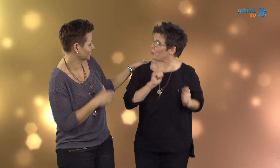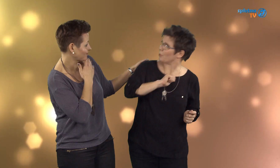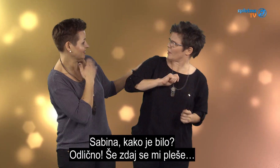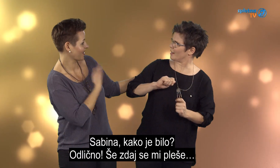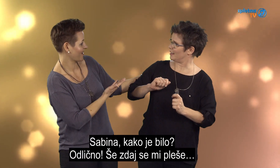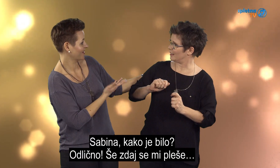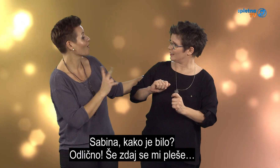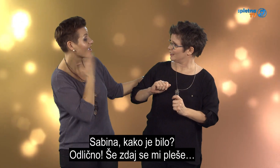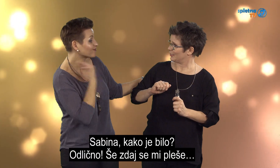Sabina, kako je bilo?